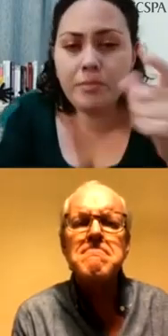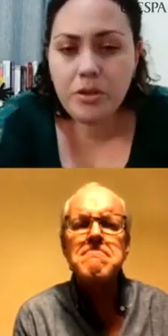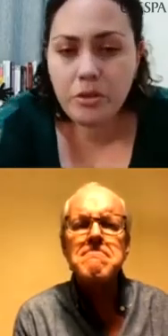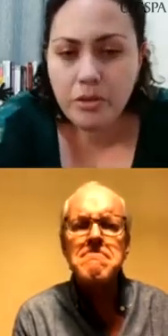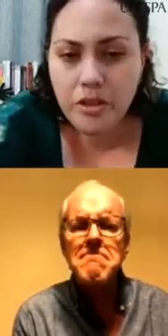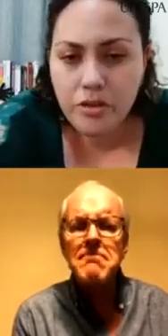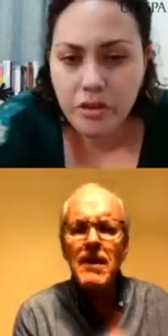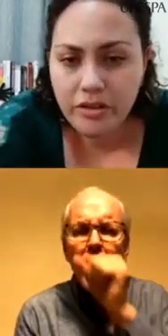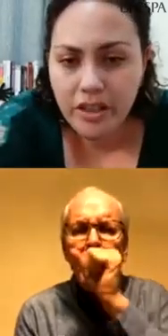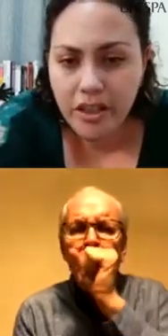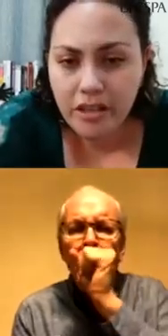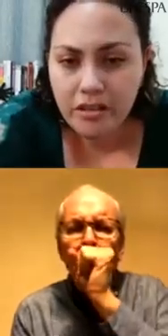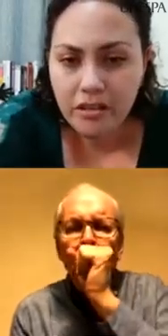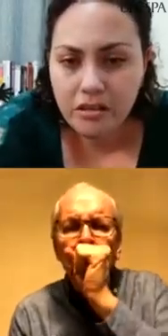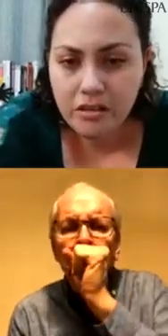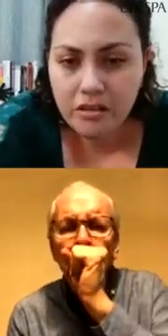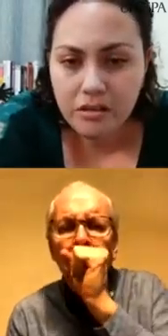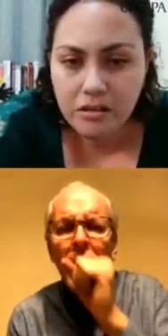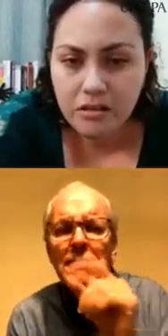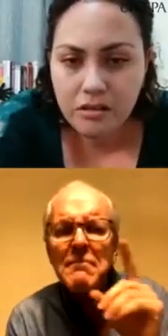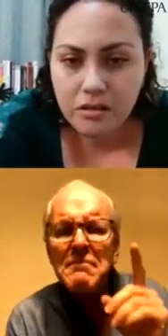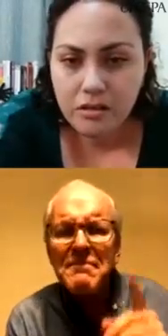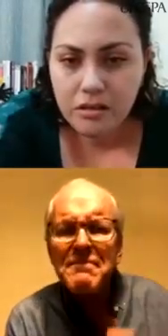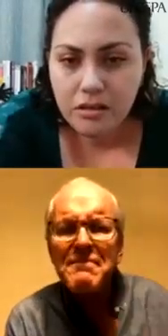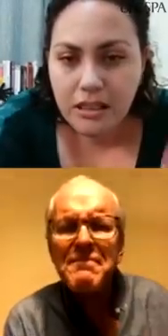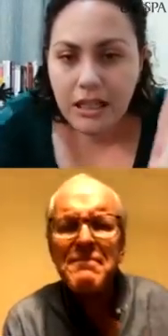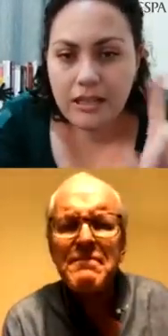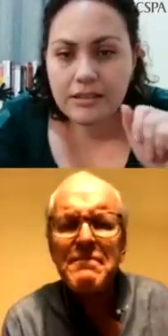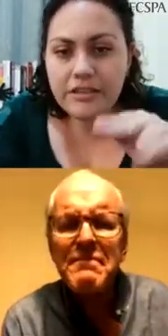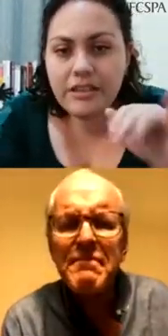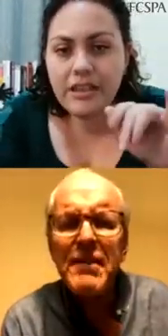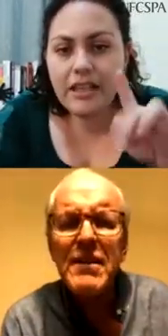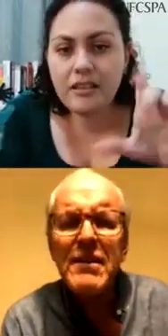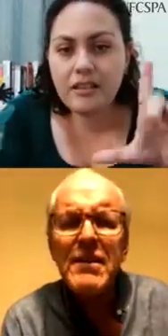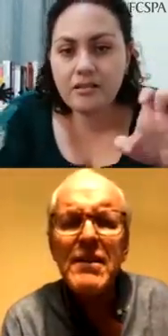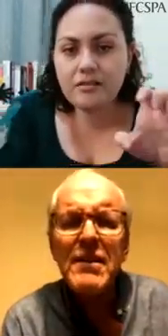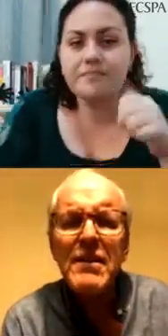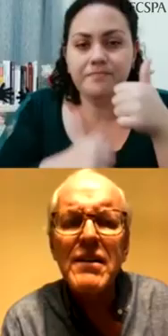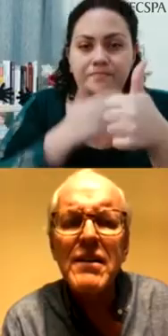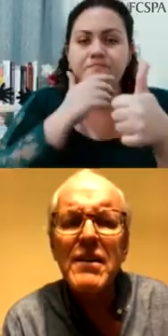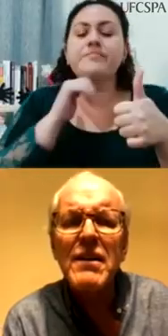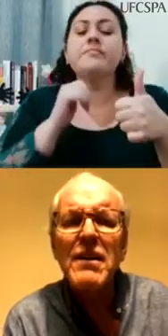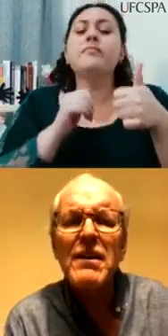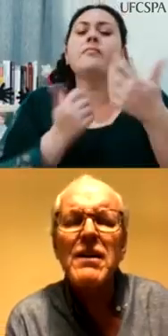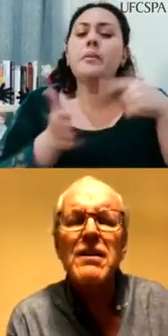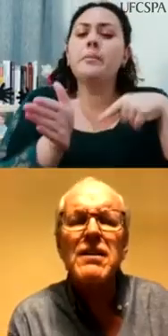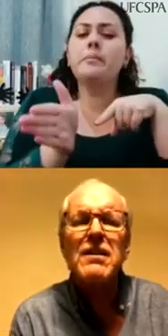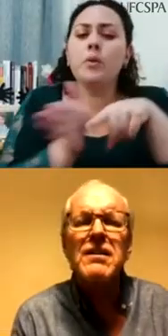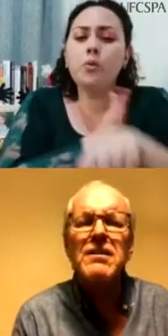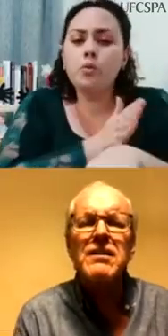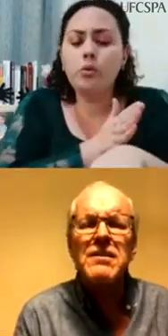Teve uma pessoa, deixa eu só ver quem, a Daniele.